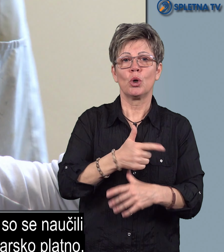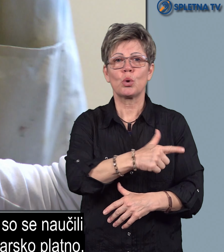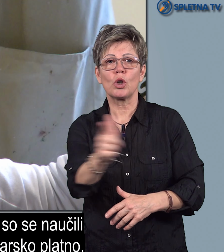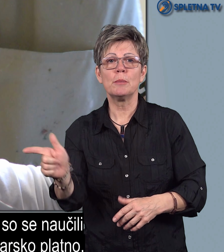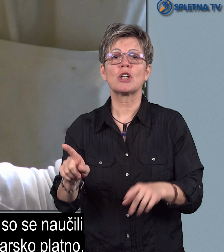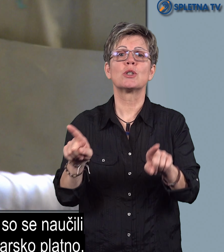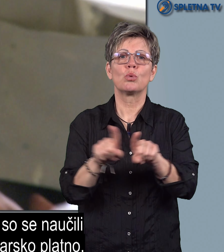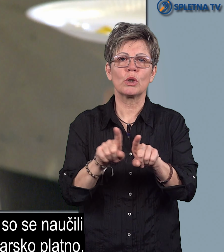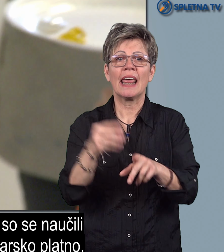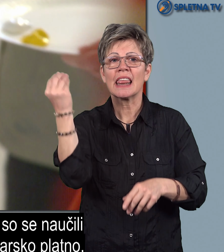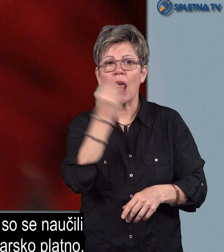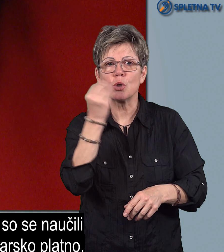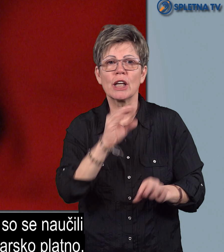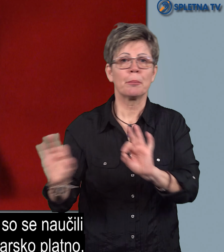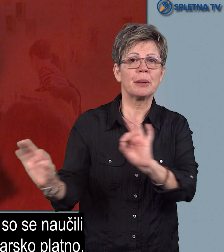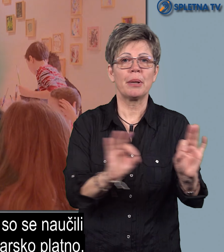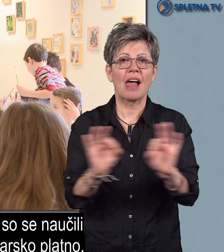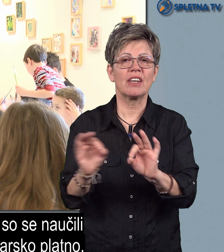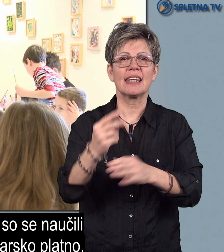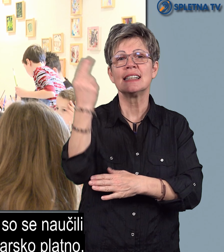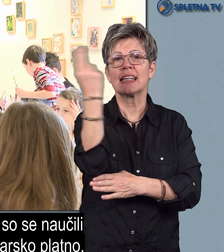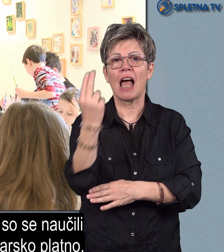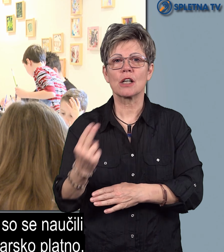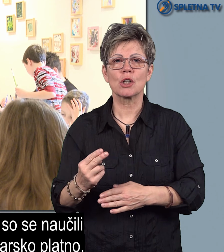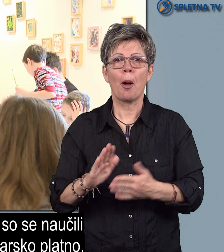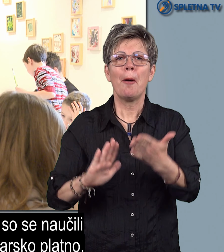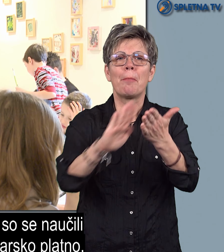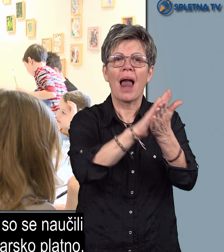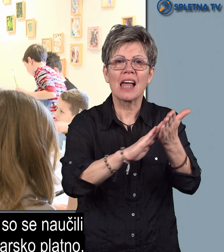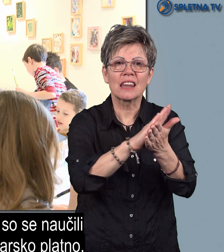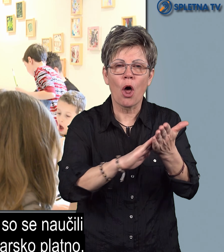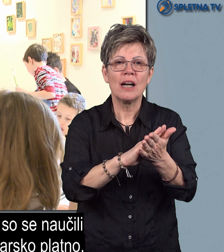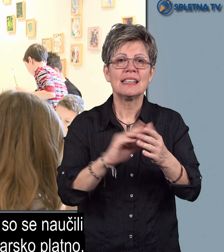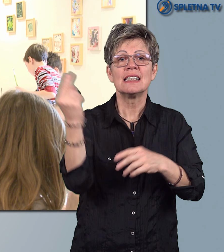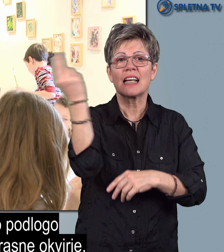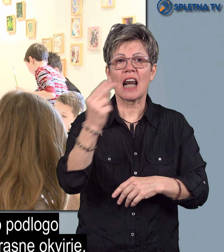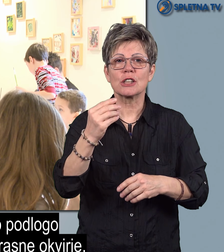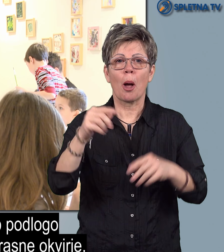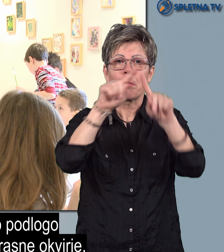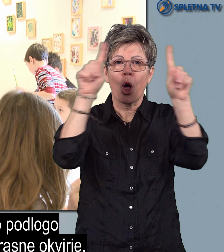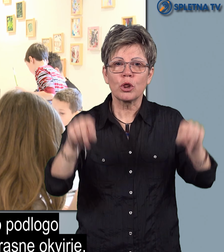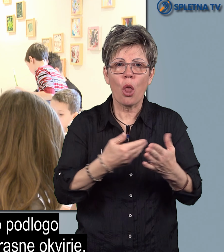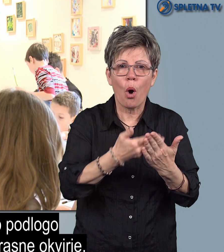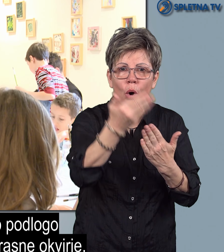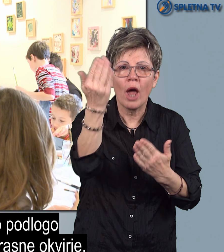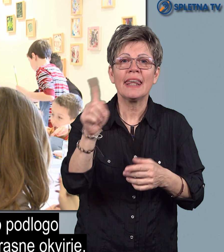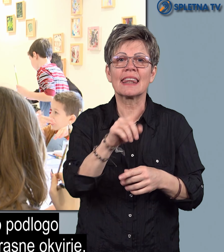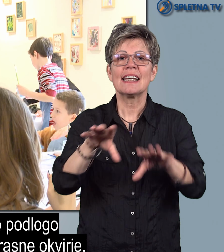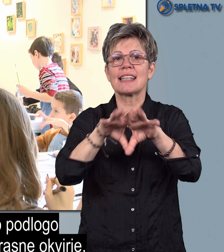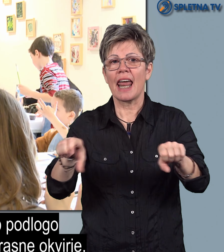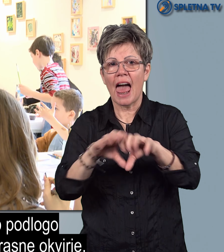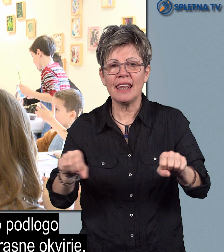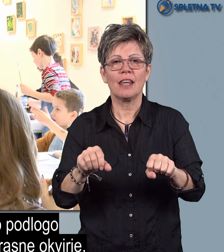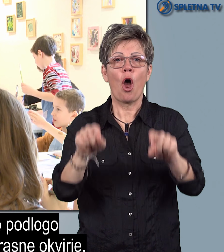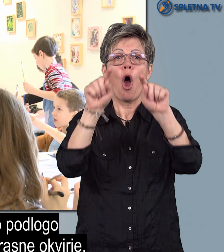Med drugim so se naučili pripraviti slikarsko platno, slikarsko podlogo in izdelati okrasne